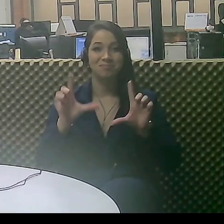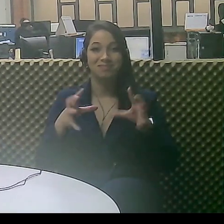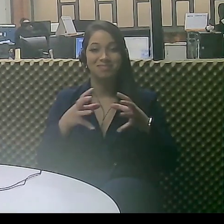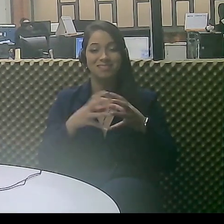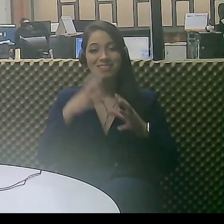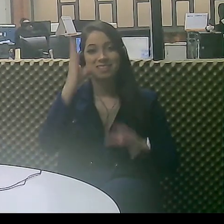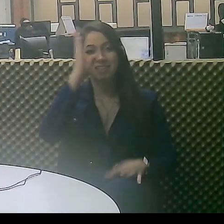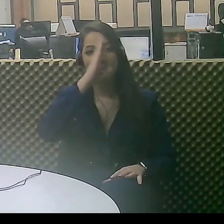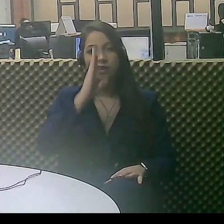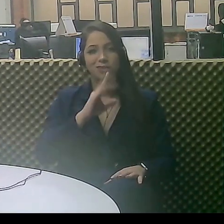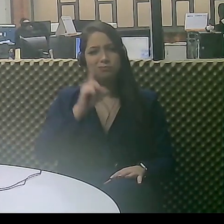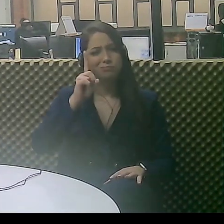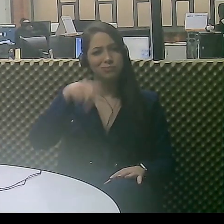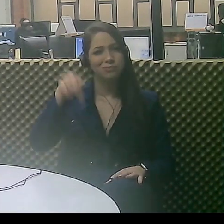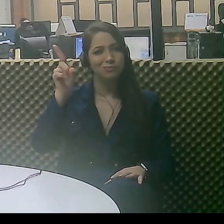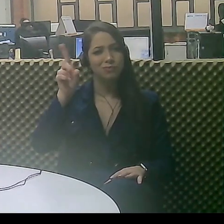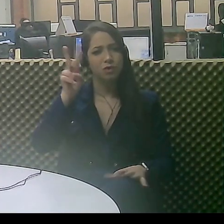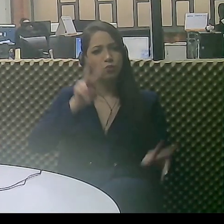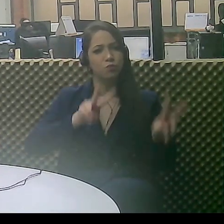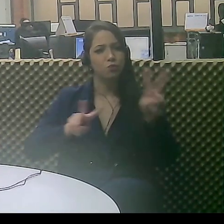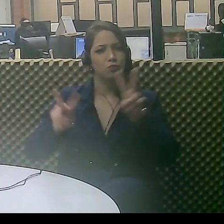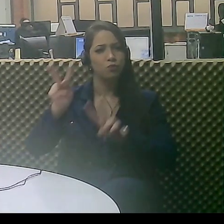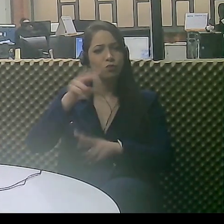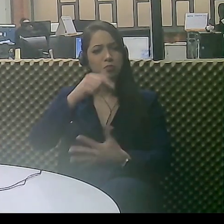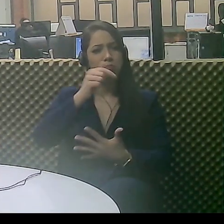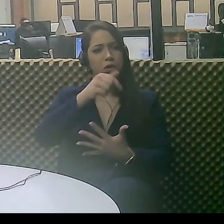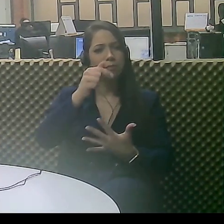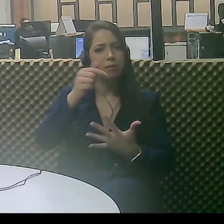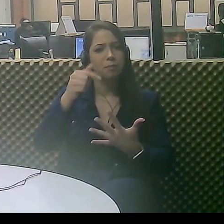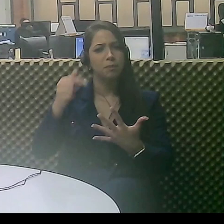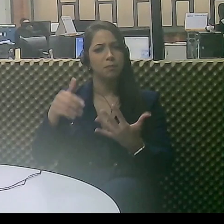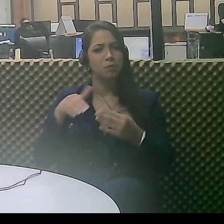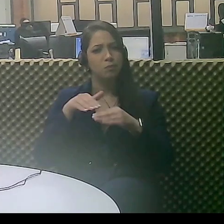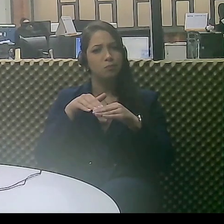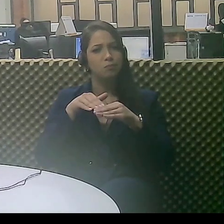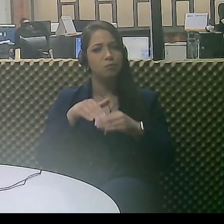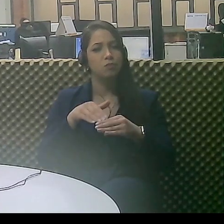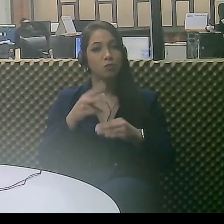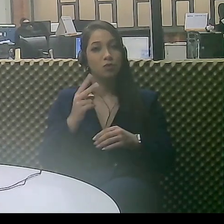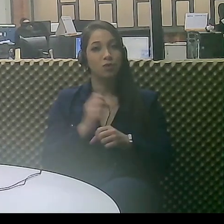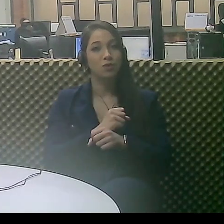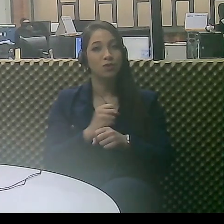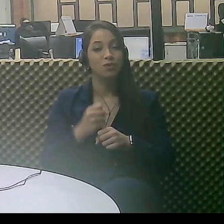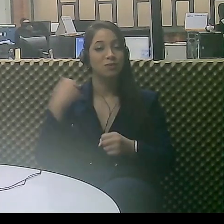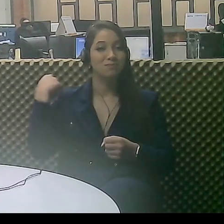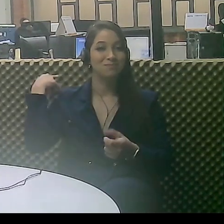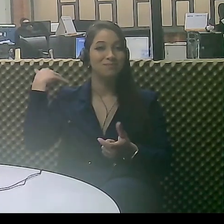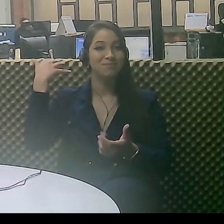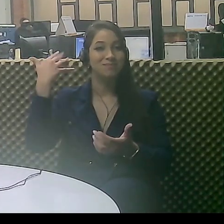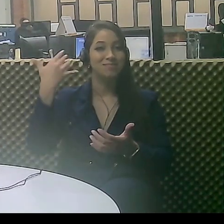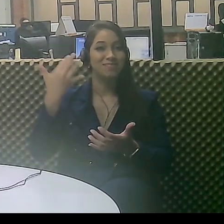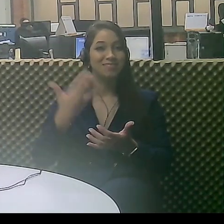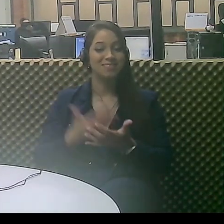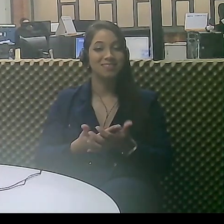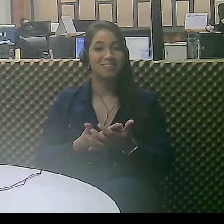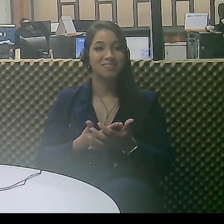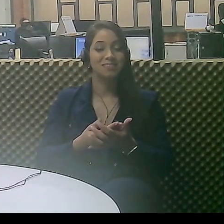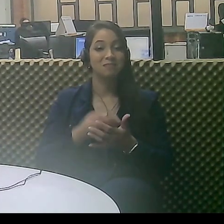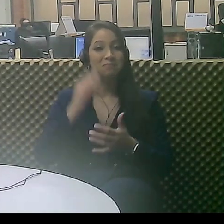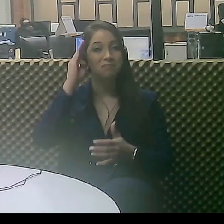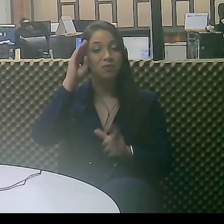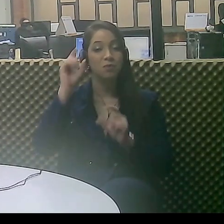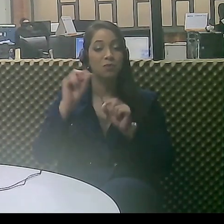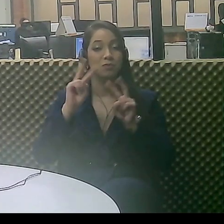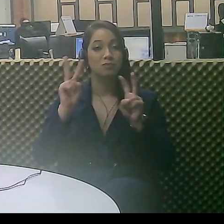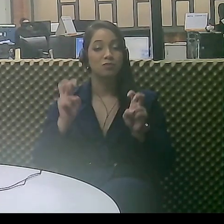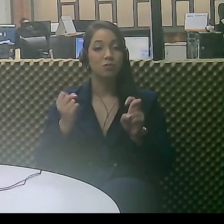nacional validação avaliou vários critérios de impacto dos últimos 2 anos principalmente os relacionados à